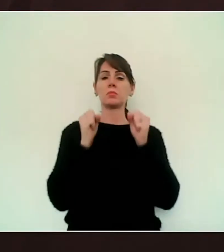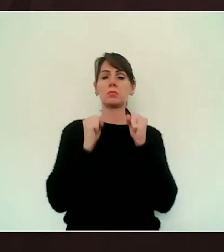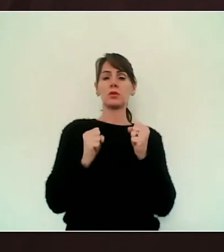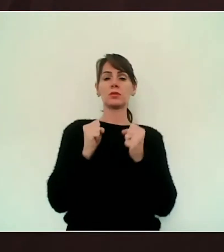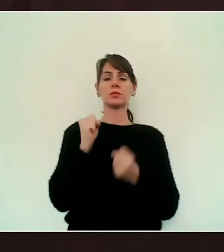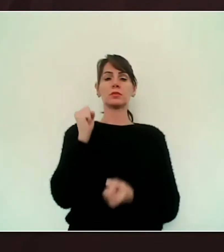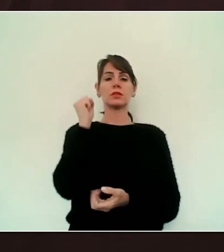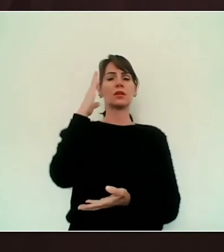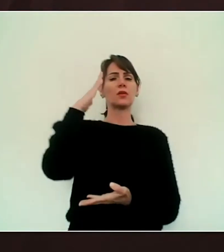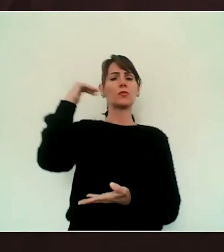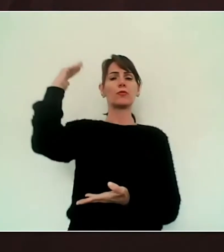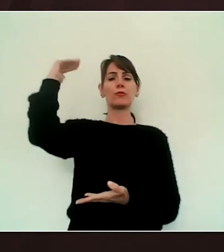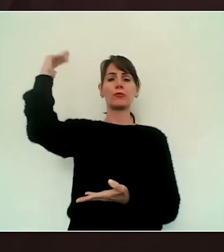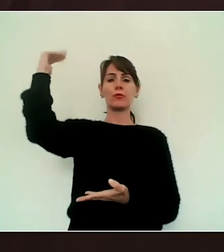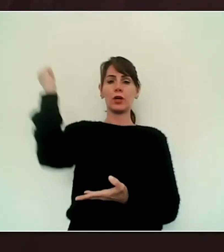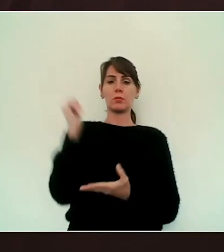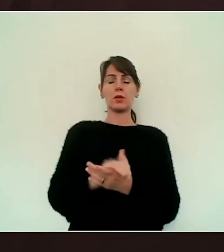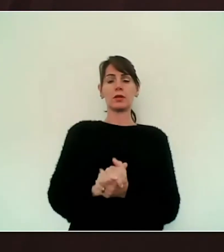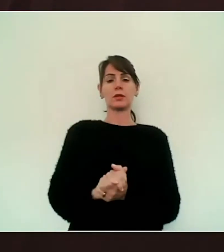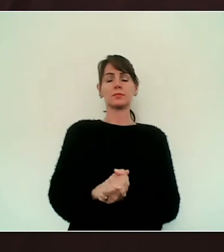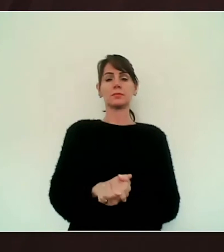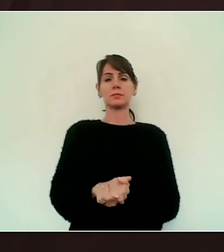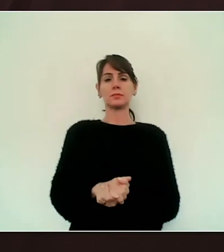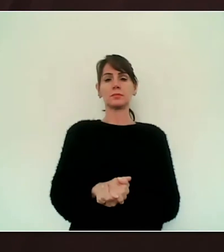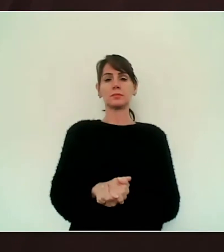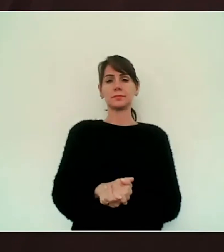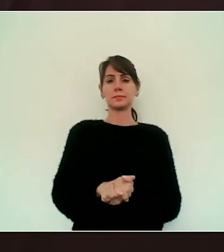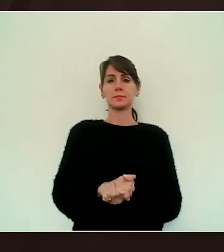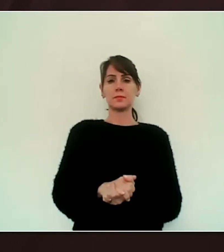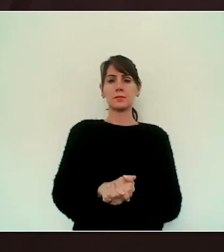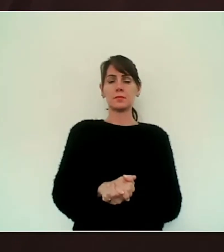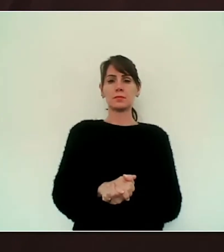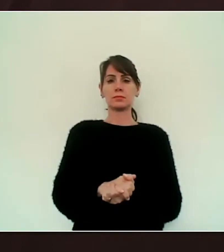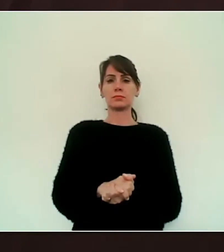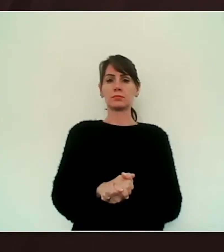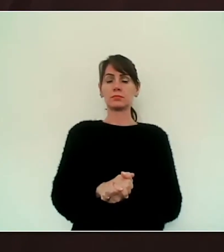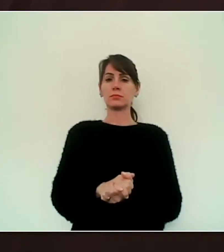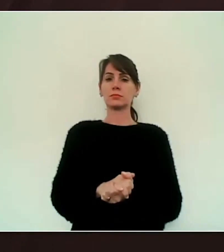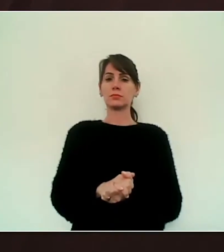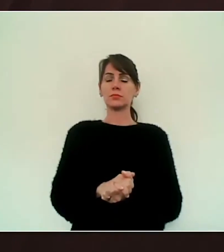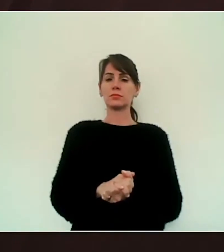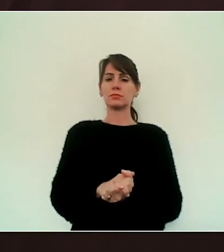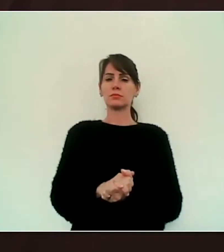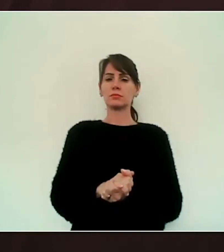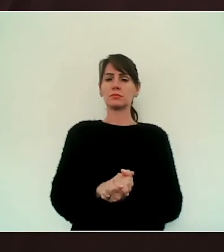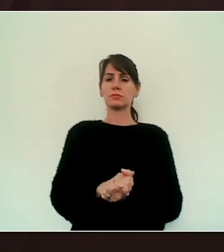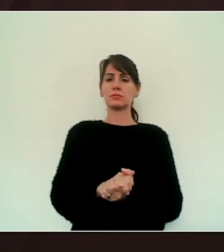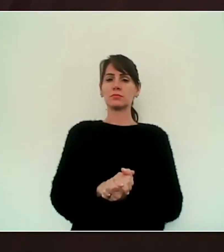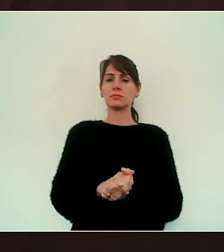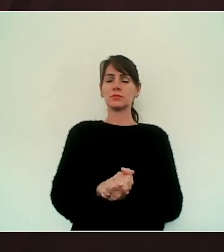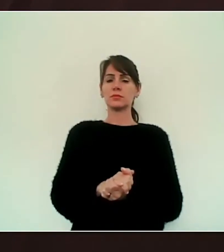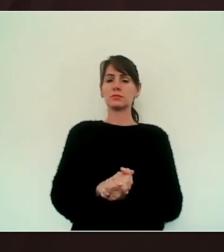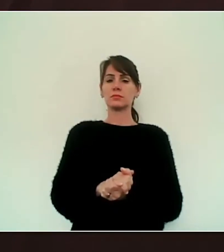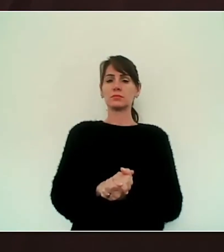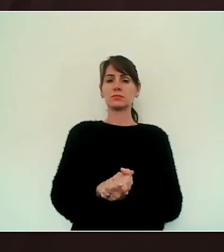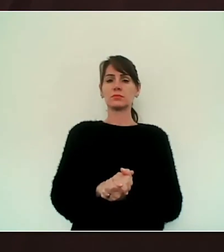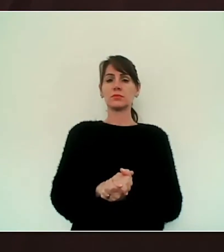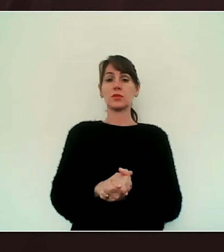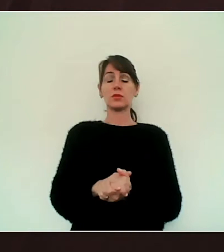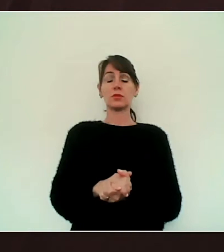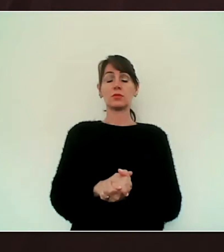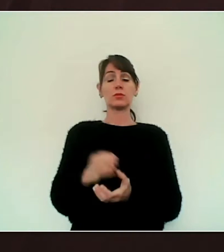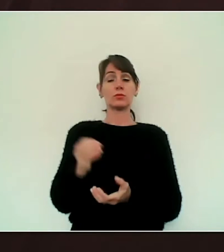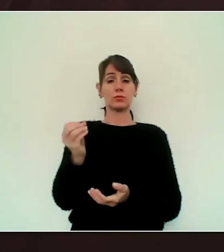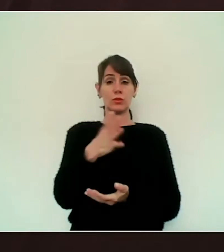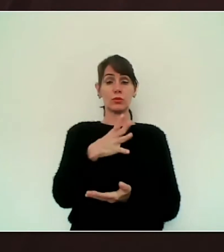título. Ó Senhor Jesus. A simplicidade do Novo Testamento. Por isso que eu falei que o Novo Testamento é...